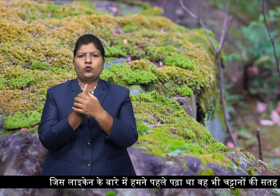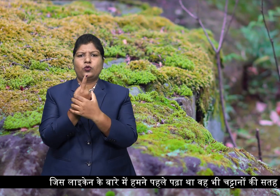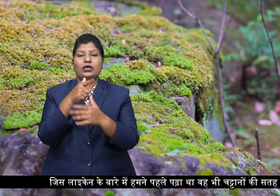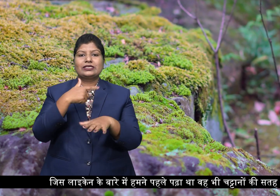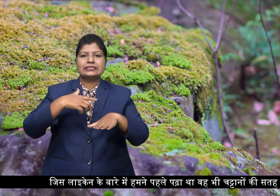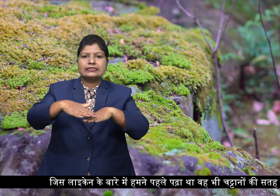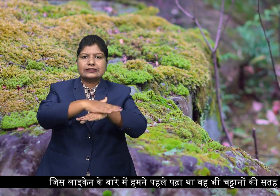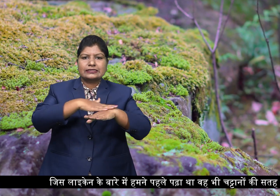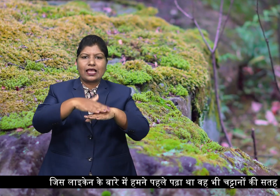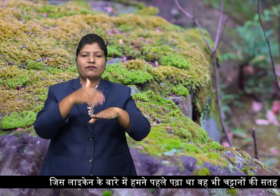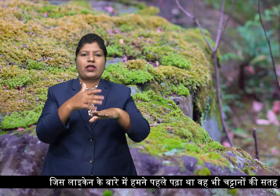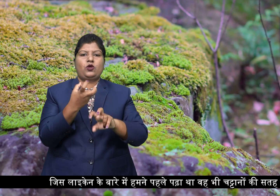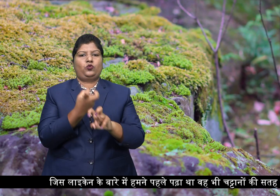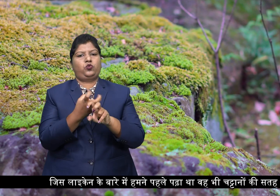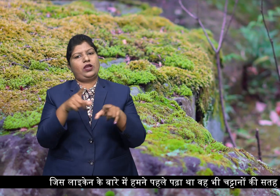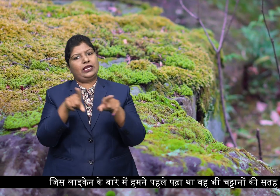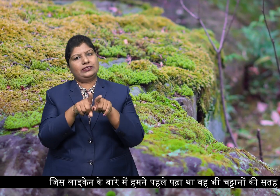है।